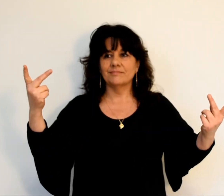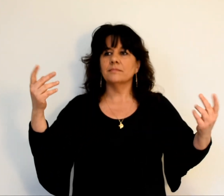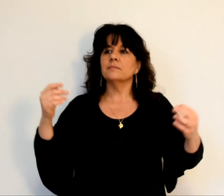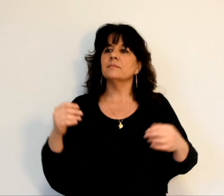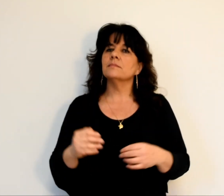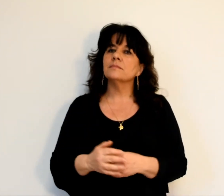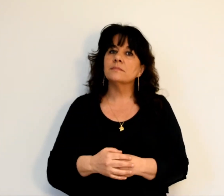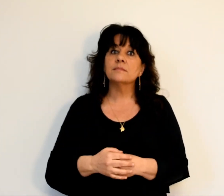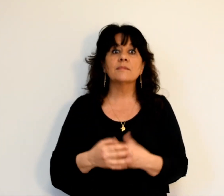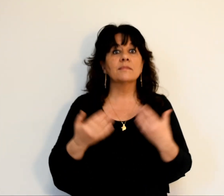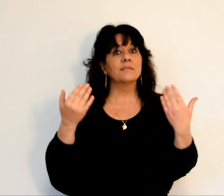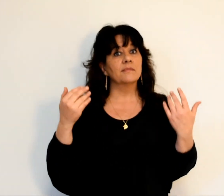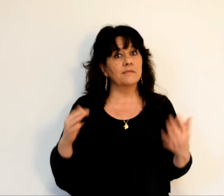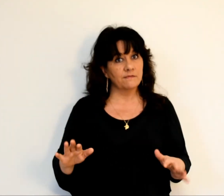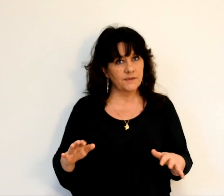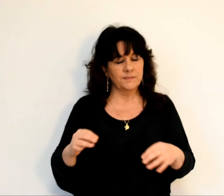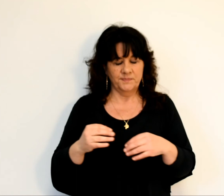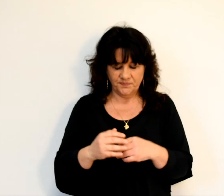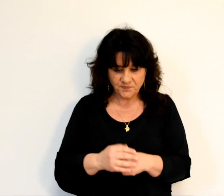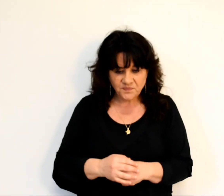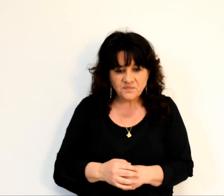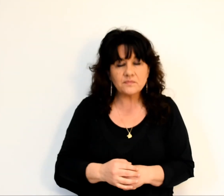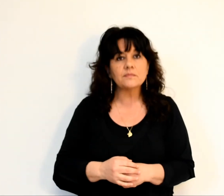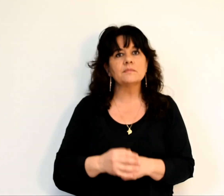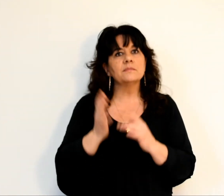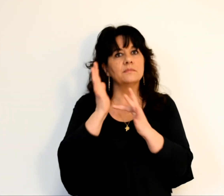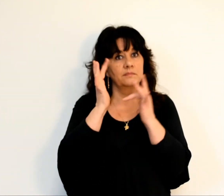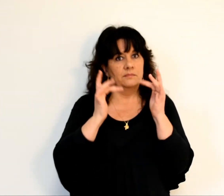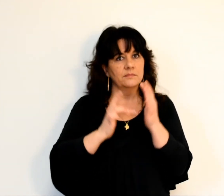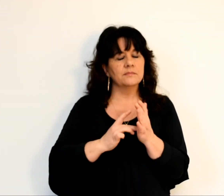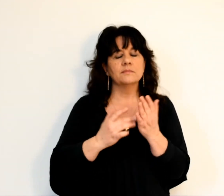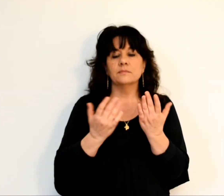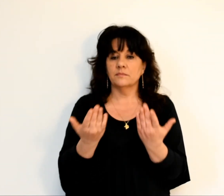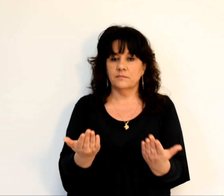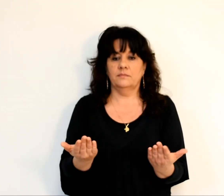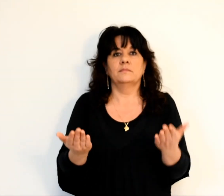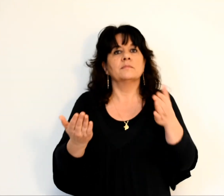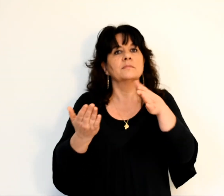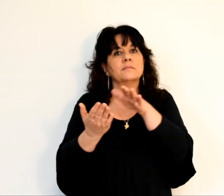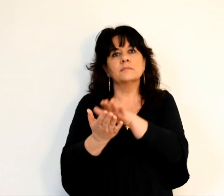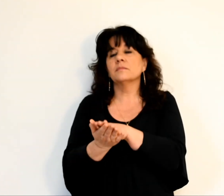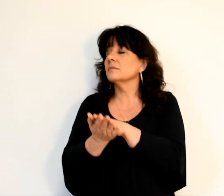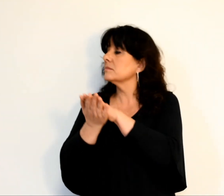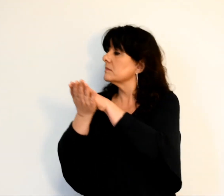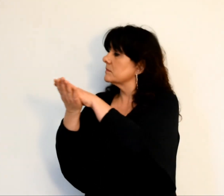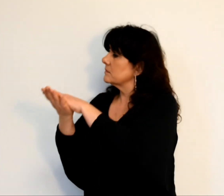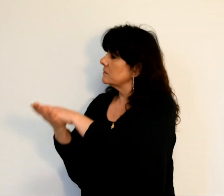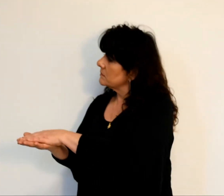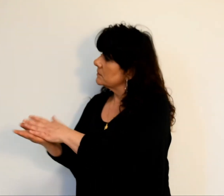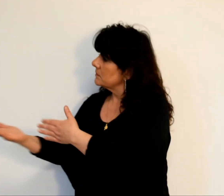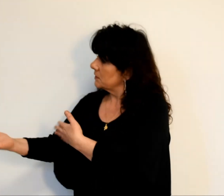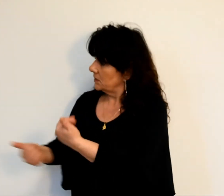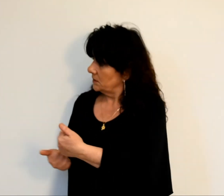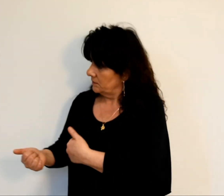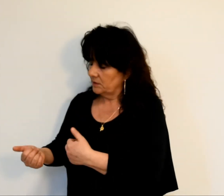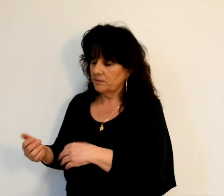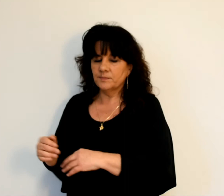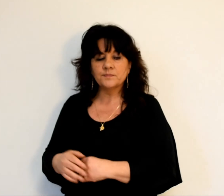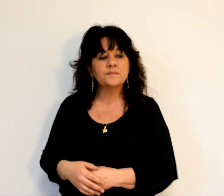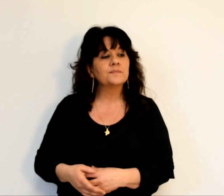Jésus referma le livre, le rendit aux servants et s'assit. Tous dans la synagogue avaient les